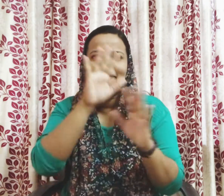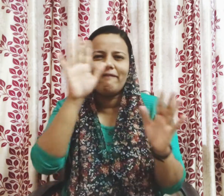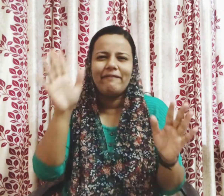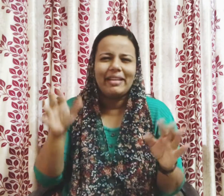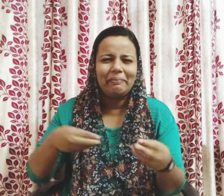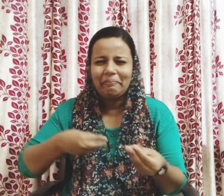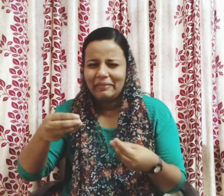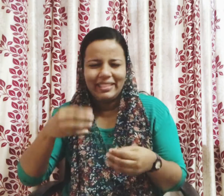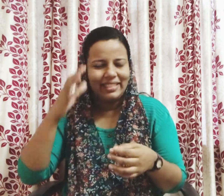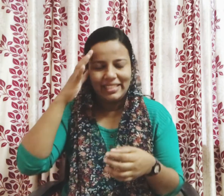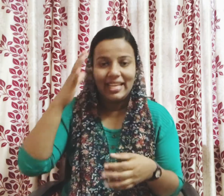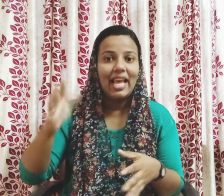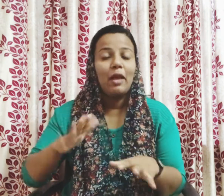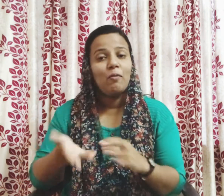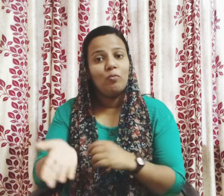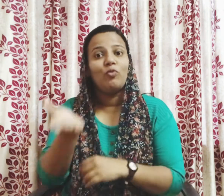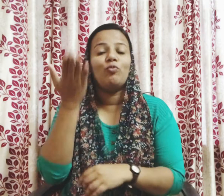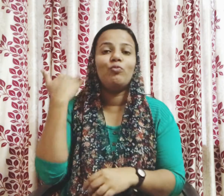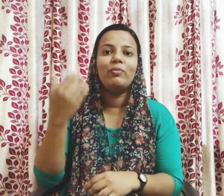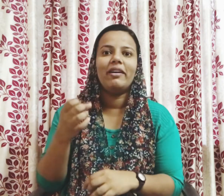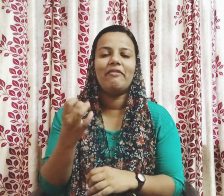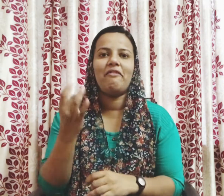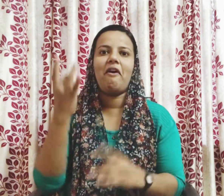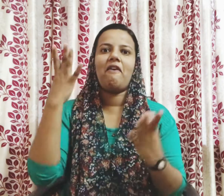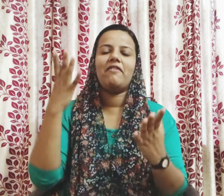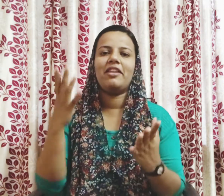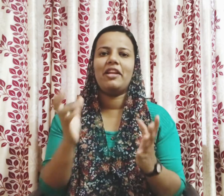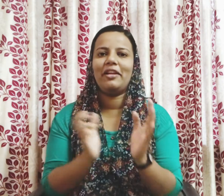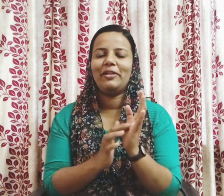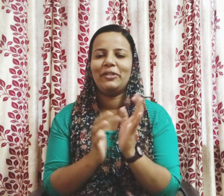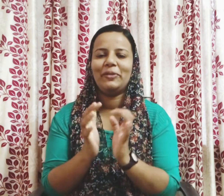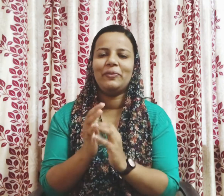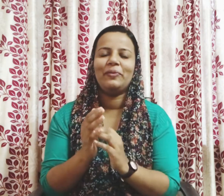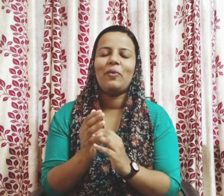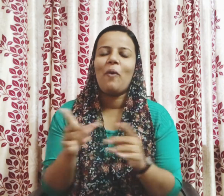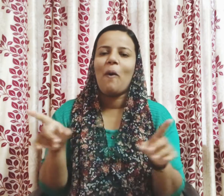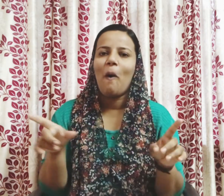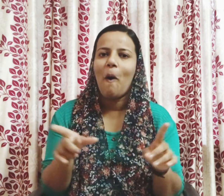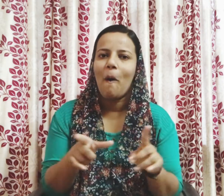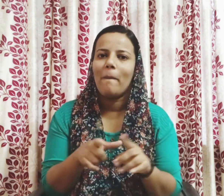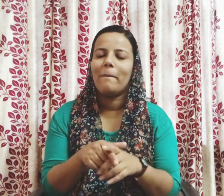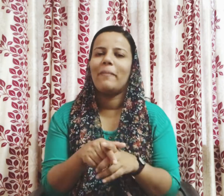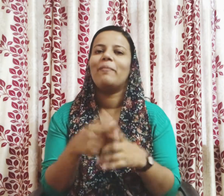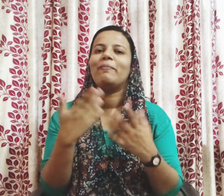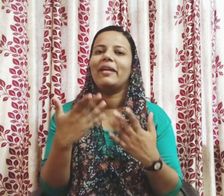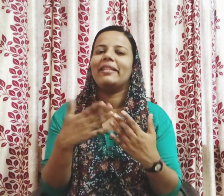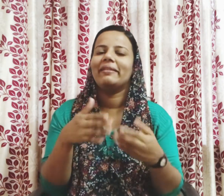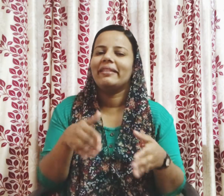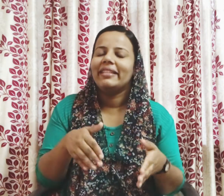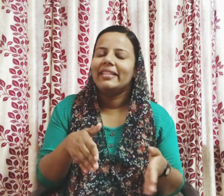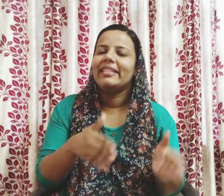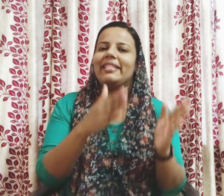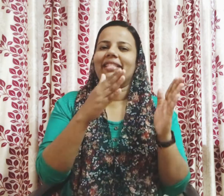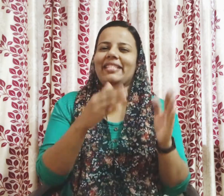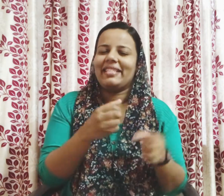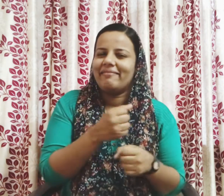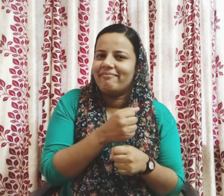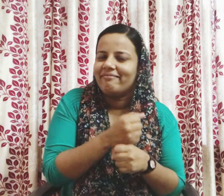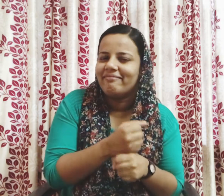മറ്റ് തിരക്കുകളും ഒക്കെ ഉണ്ടാകുന്നതിന് മുമ്പ് അധികാരത്തിൽ എഴുന്നേറ്റ് കർത്താവിൻ്റെ സന്നിധിയിൽ ഇരുന്നാൽ ഹല്ലേലൂയ, എന്തു പറ്റുമെന്നറിയാമോ, നിങ്ങൾക്കും